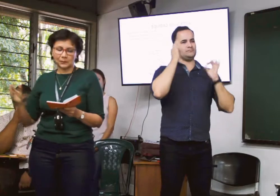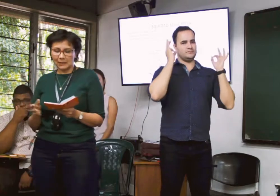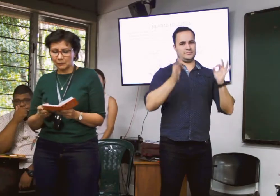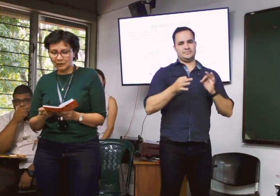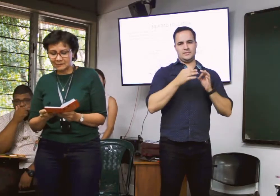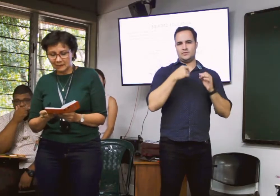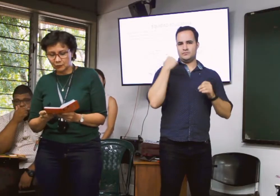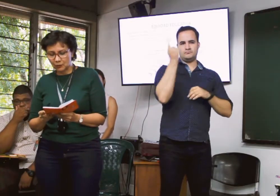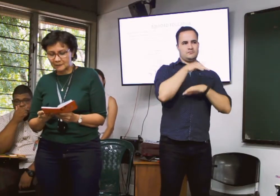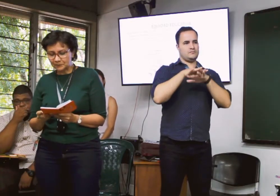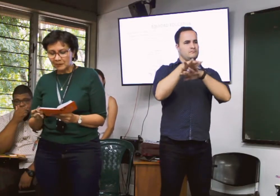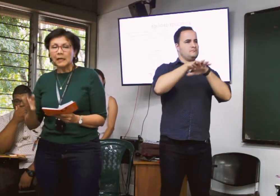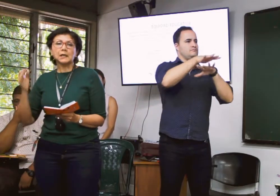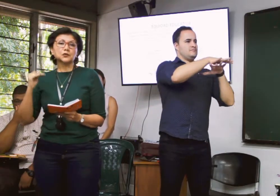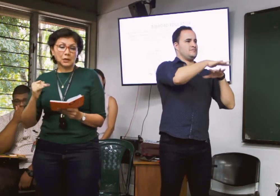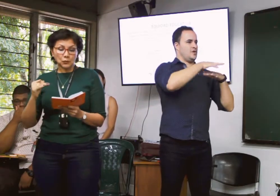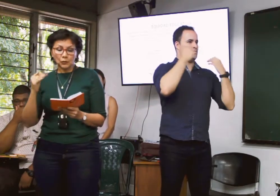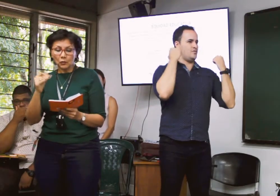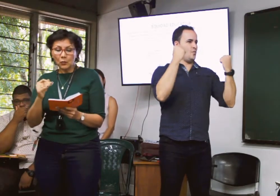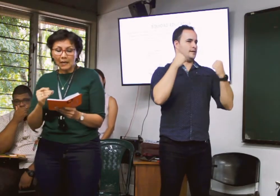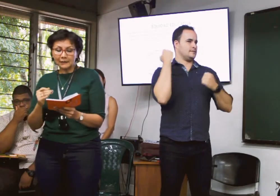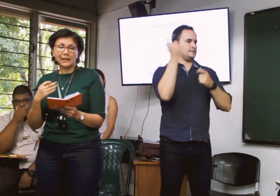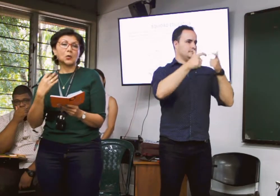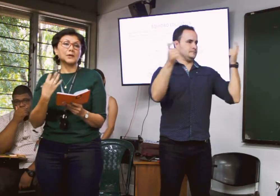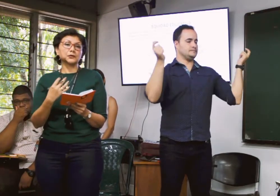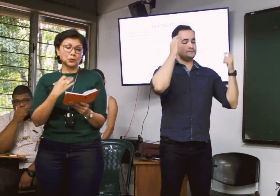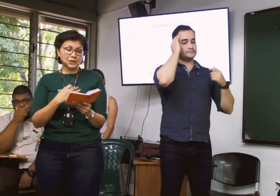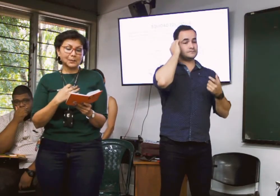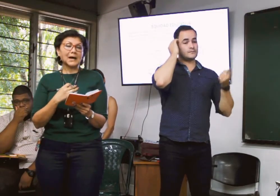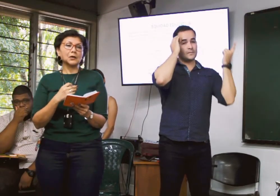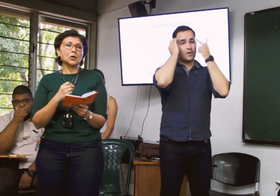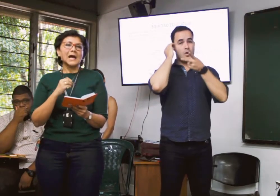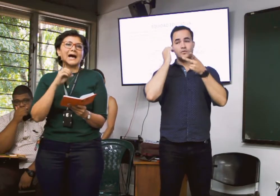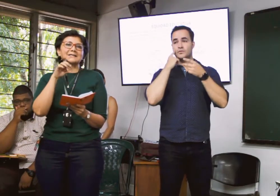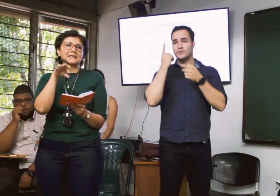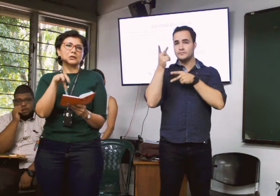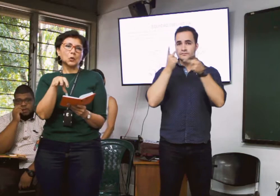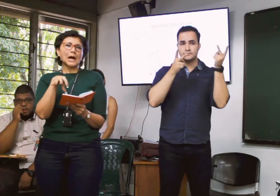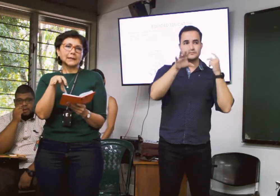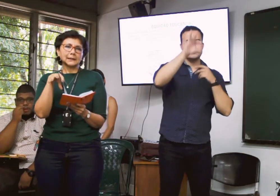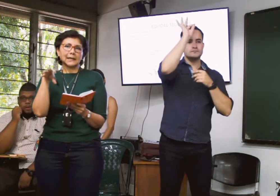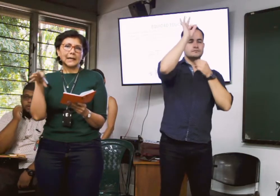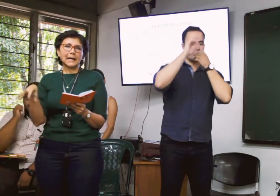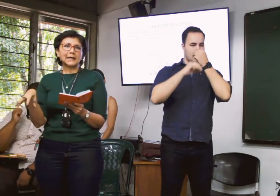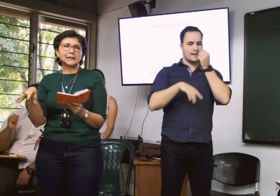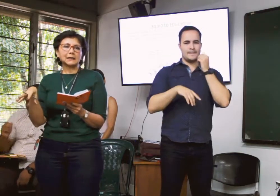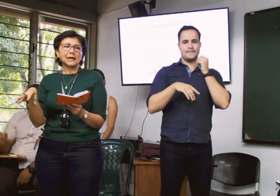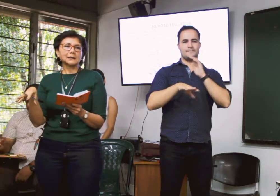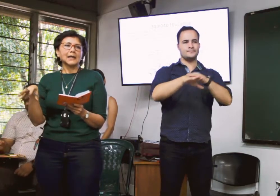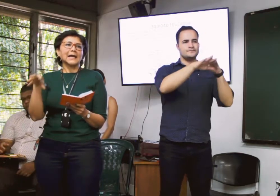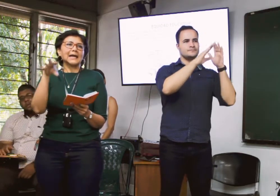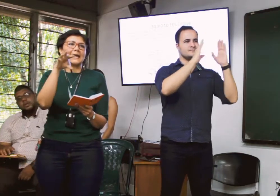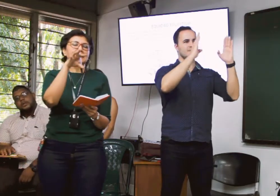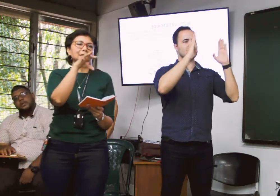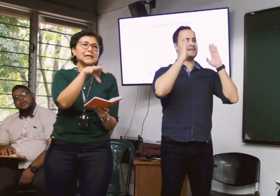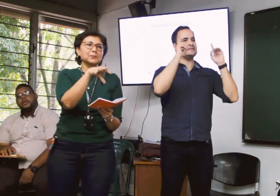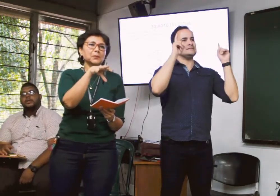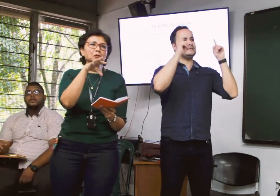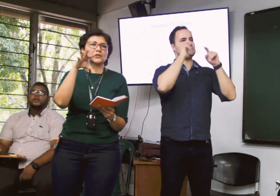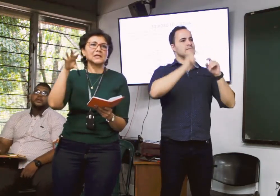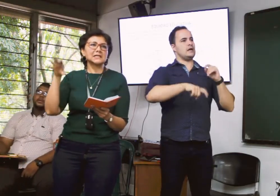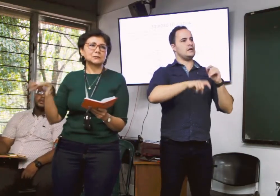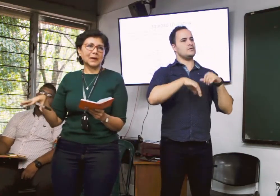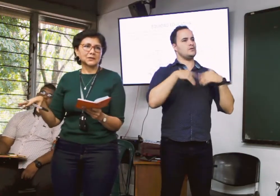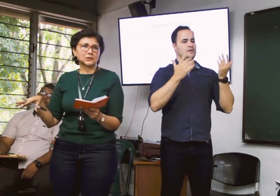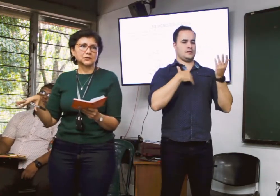sigue permeando las lecturas. En un segundo lugar, encuentro un llamado a situar la equidad en